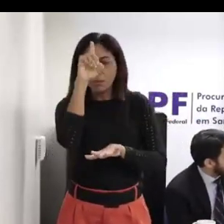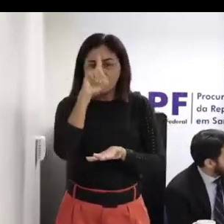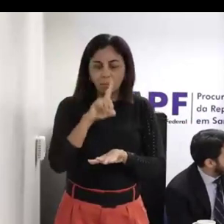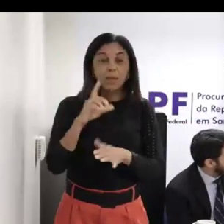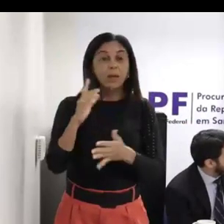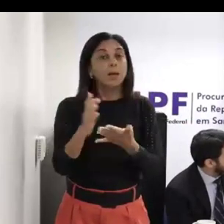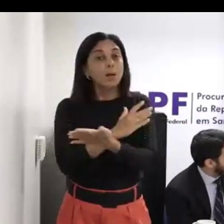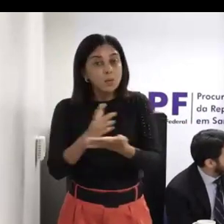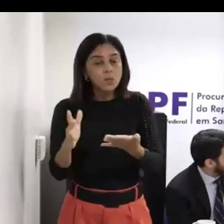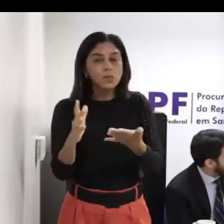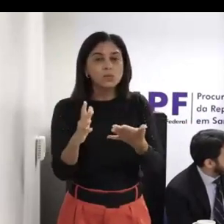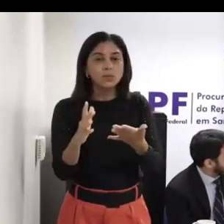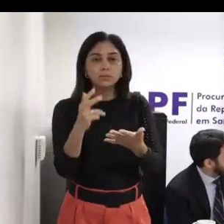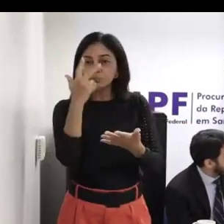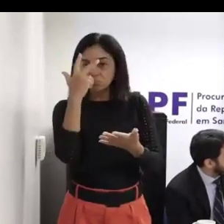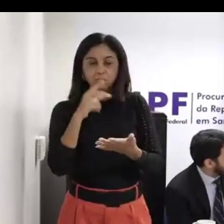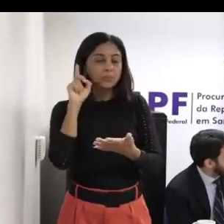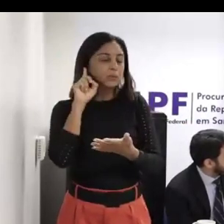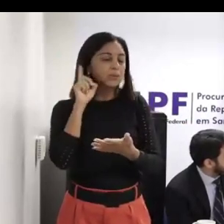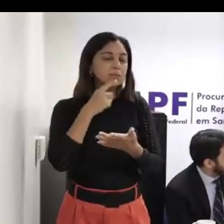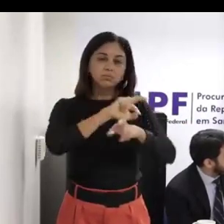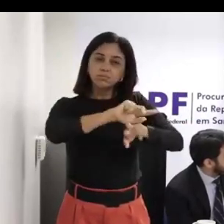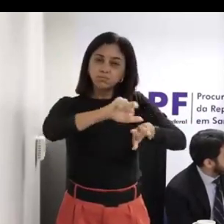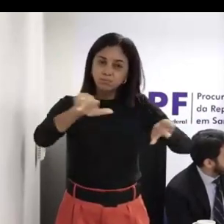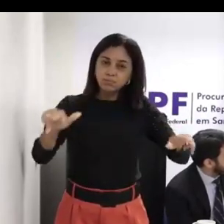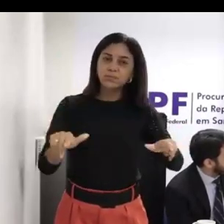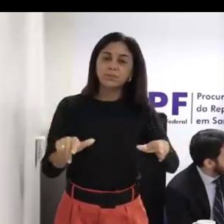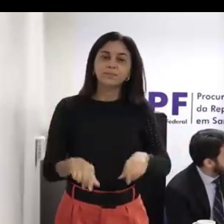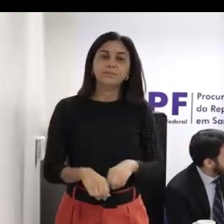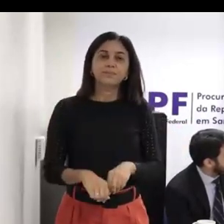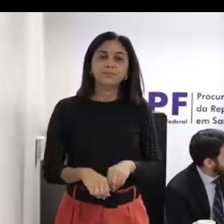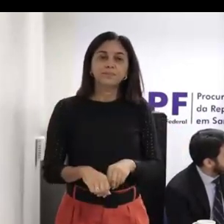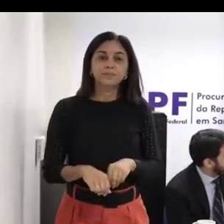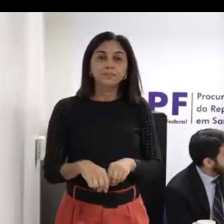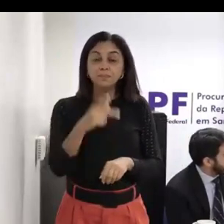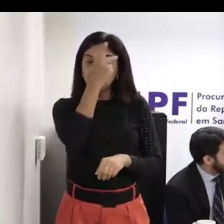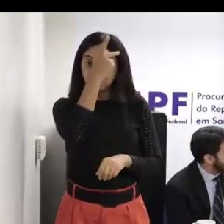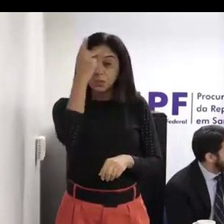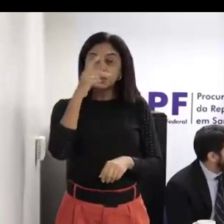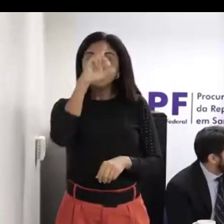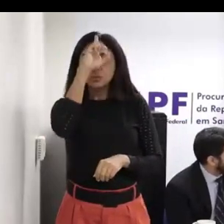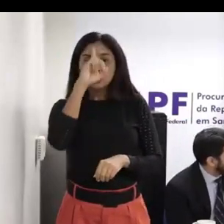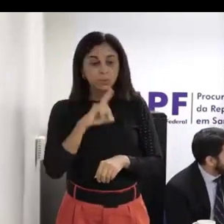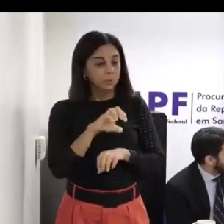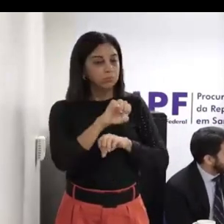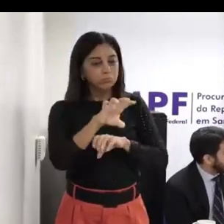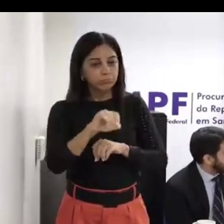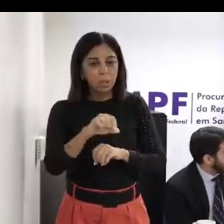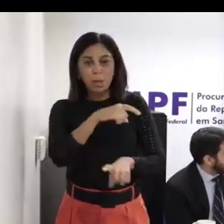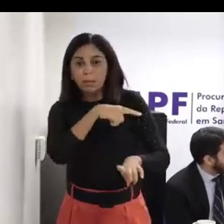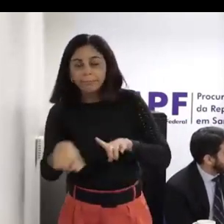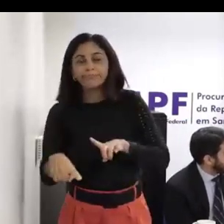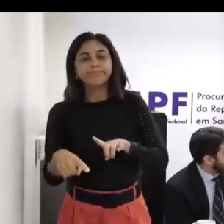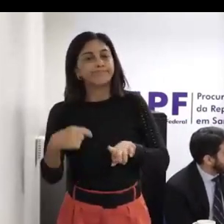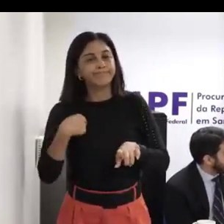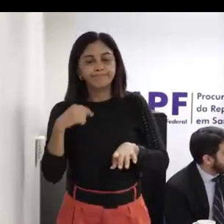condições Ah mas de todos aqueles que têm Ah seu direito à educação um direito fundamental ameaçado ou violado